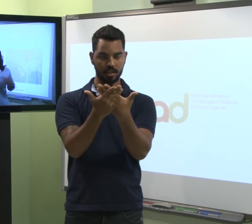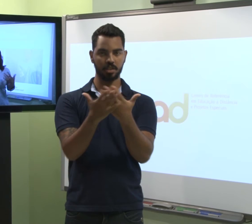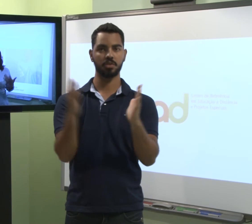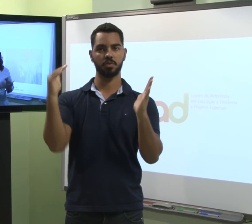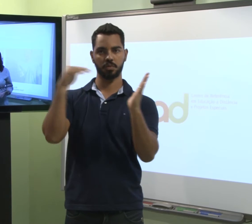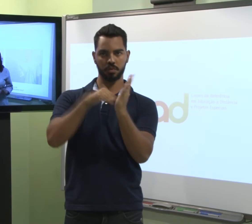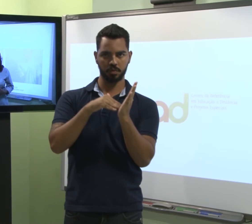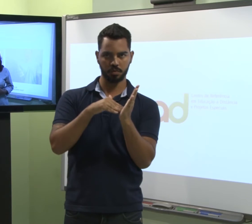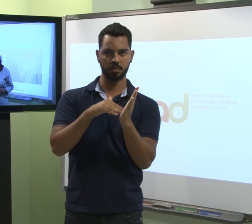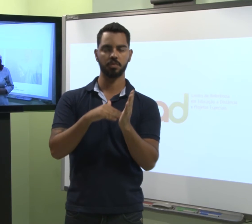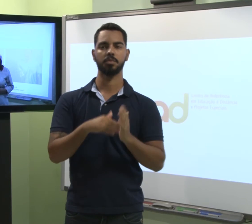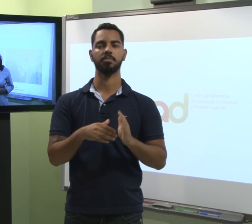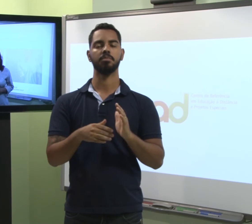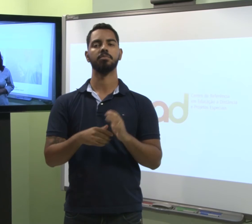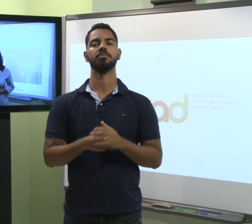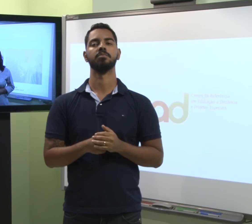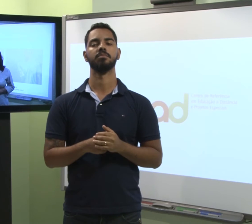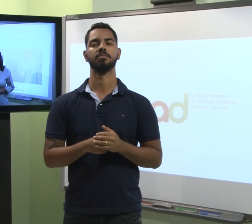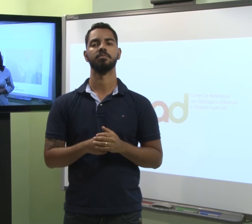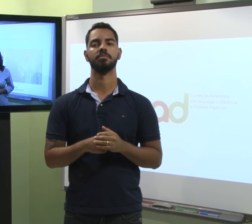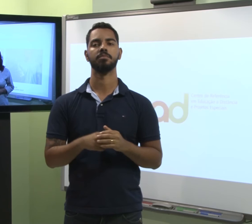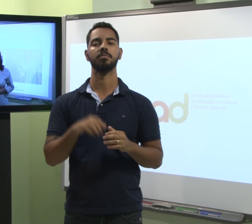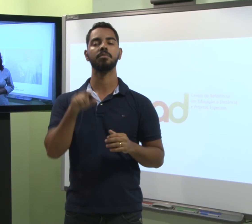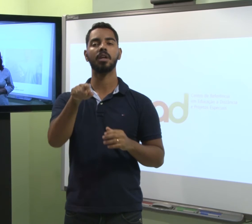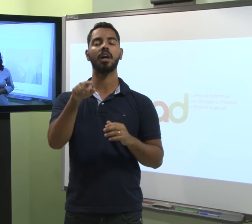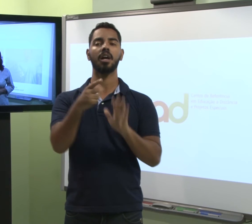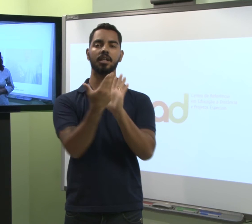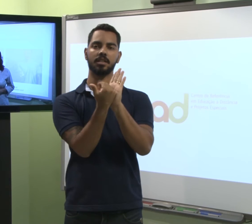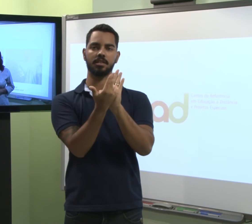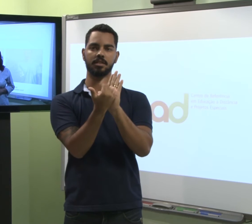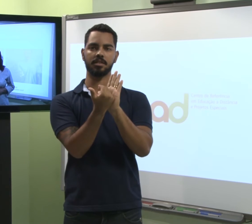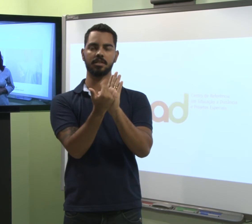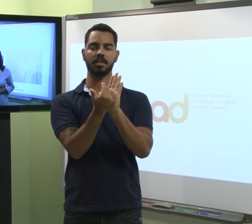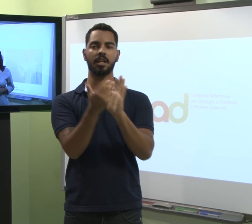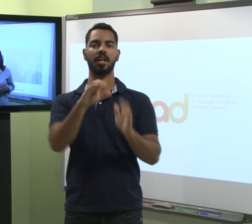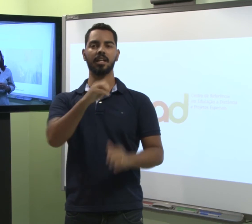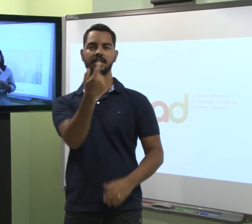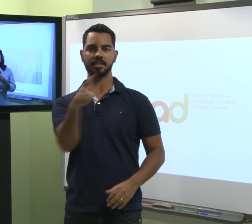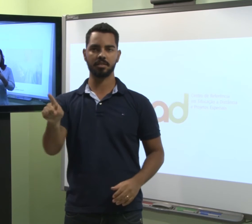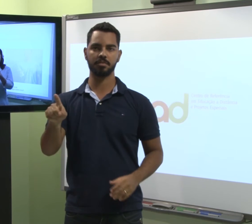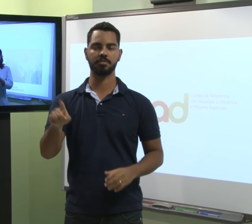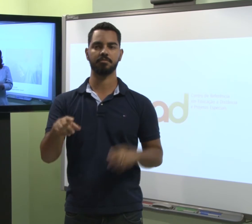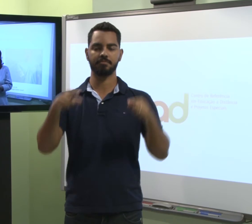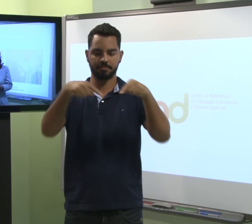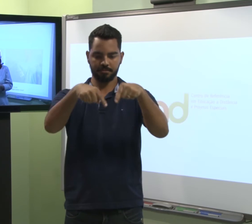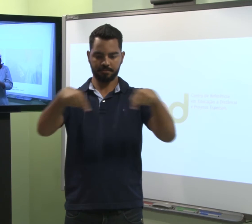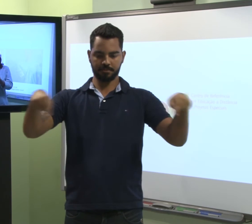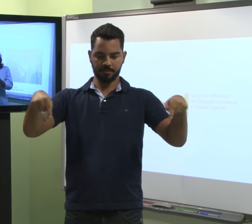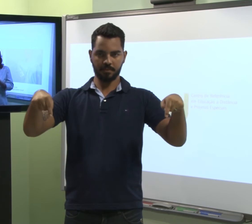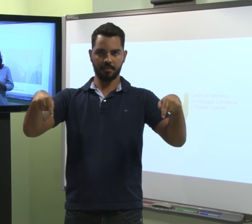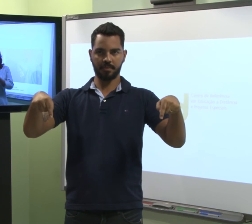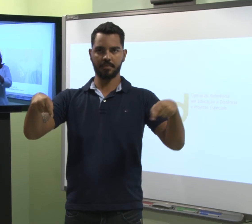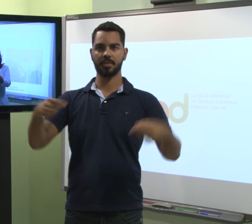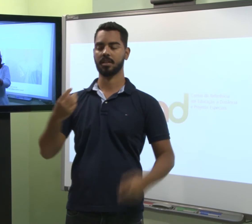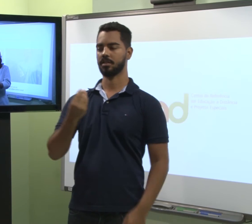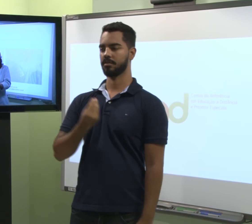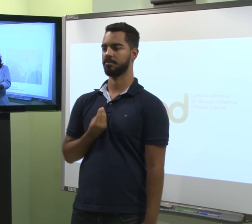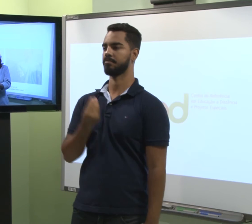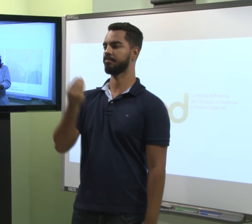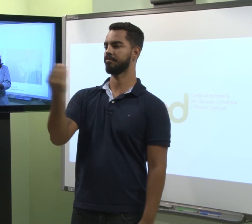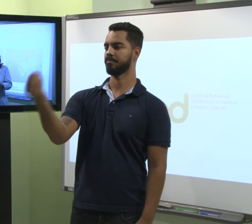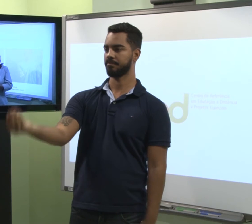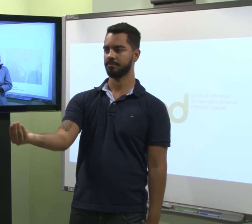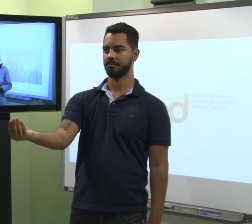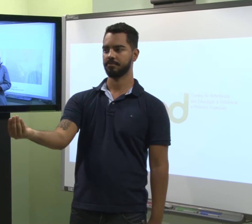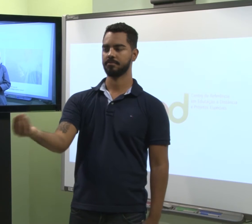com a nossa aula, temos aí a figura que tem a representação da ação. Eu dou para você, ou eu entrego para